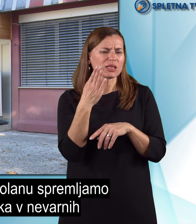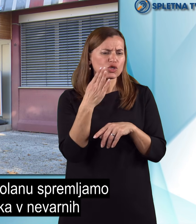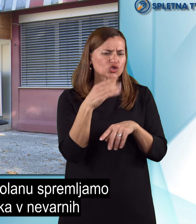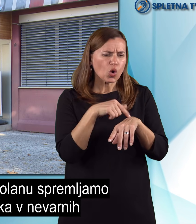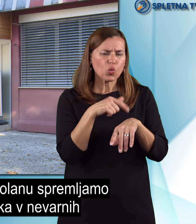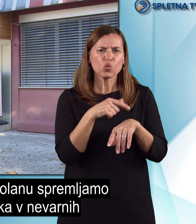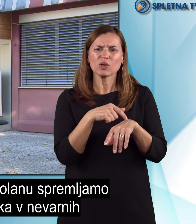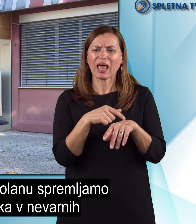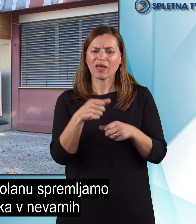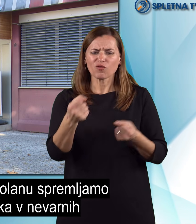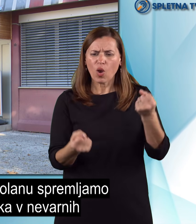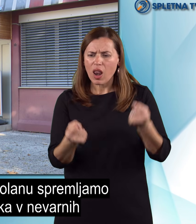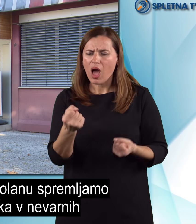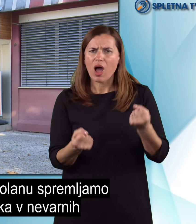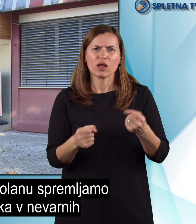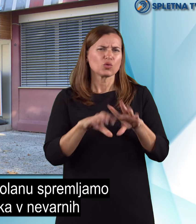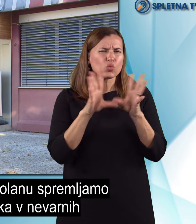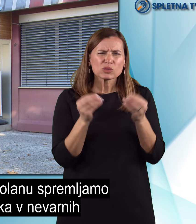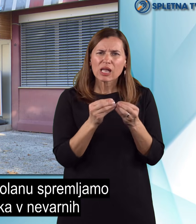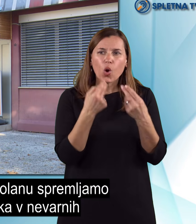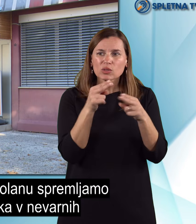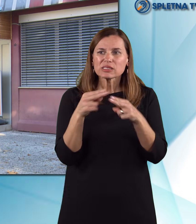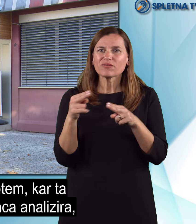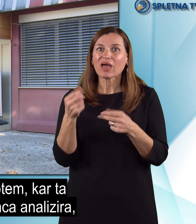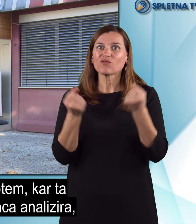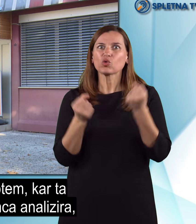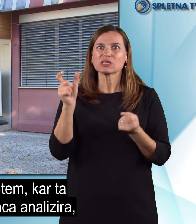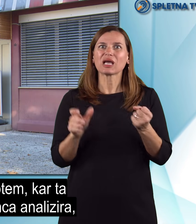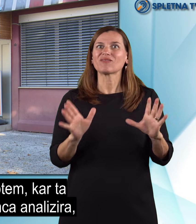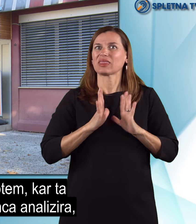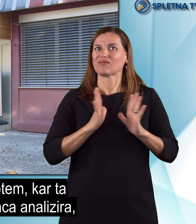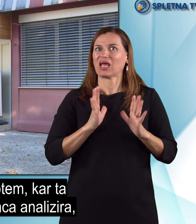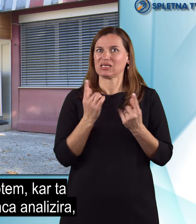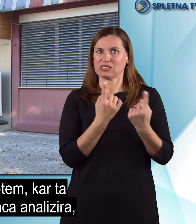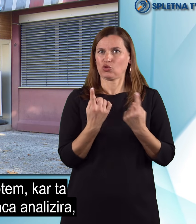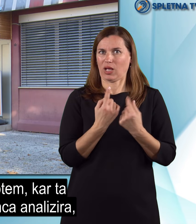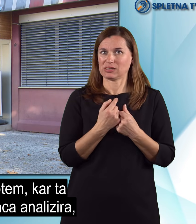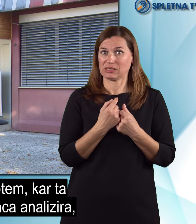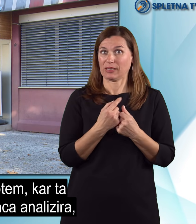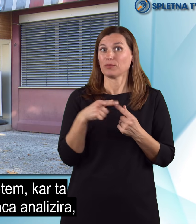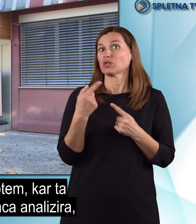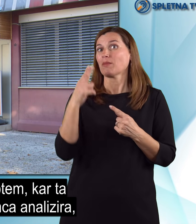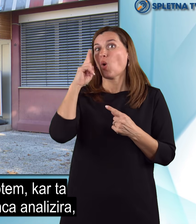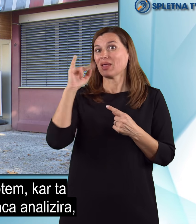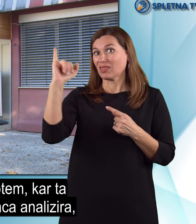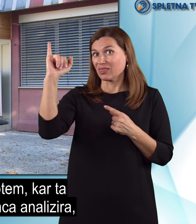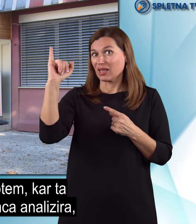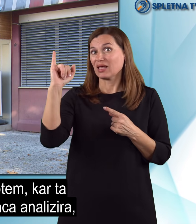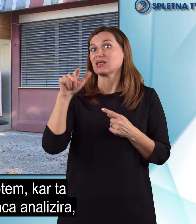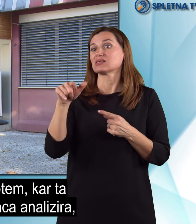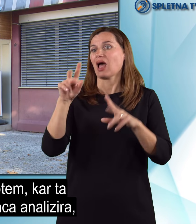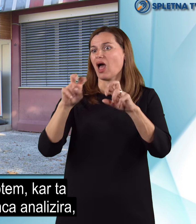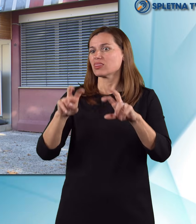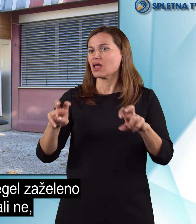preko telemetrije na volanu spremljamo vse odzive voznika v nevarnih situacijah. In potem, kar je ta umetna inteligenca,